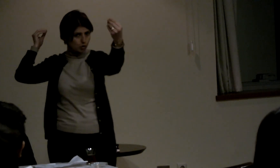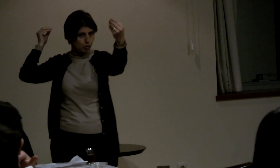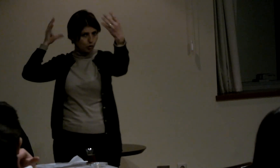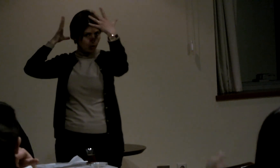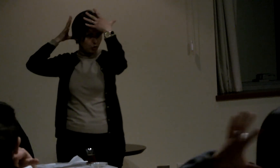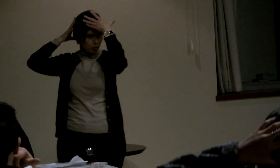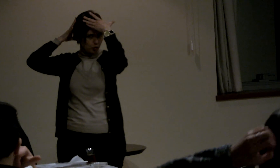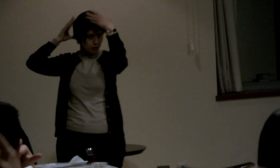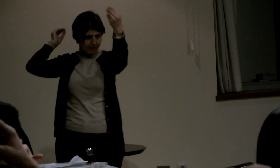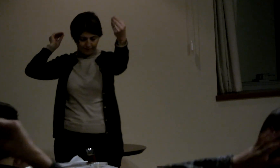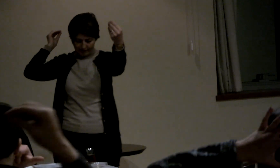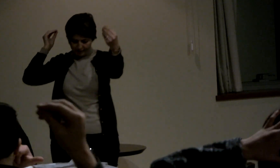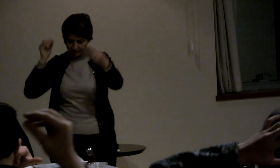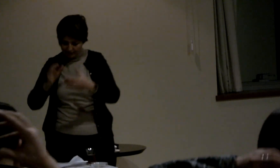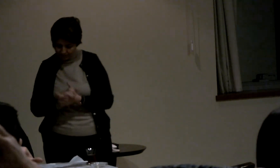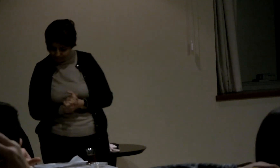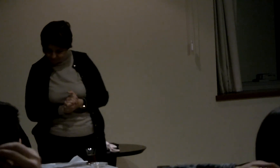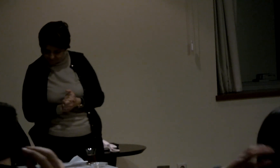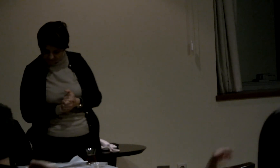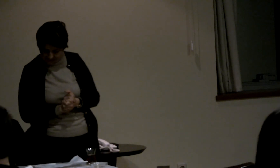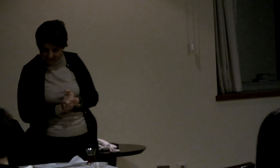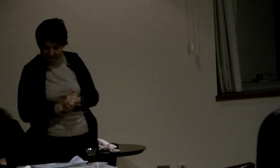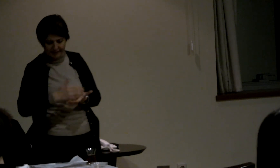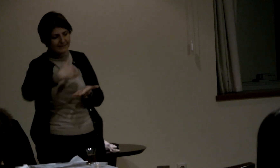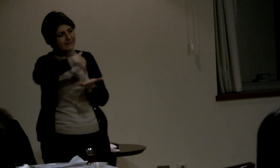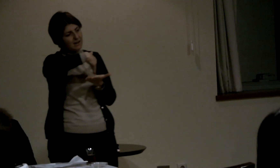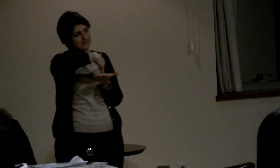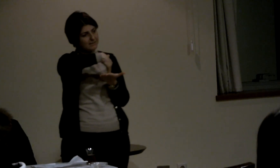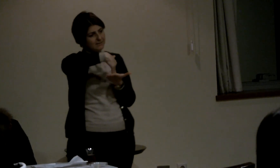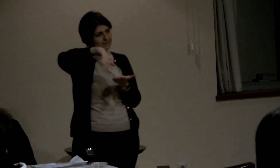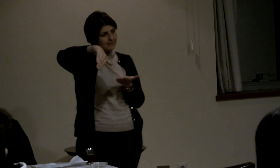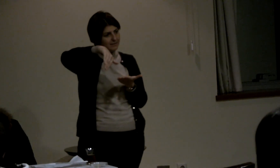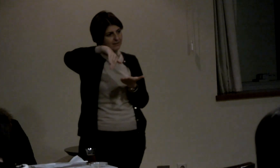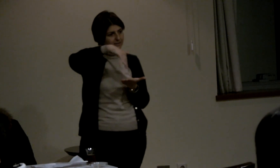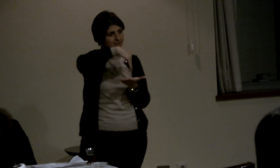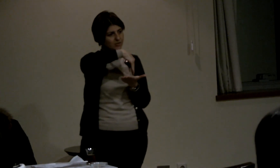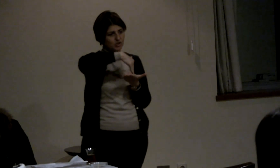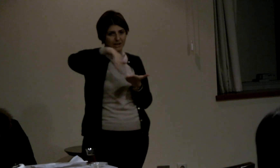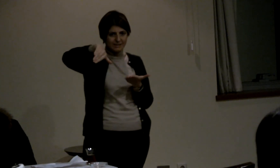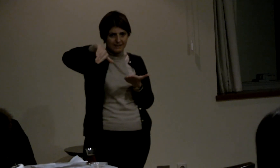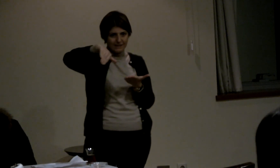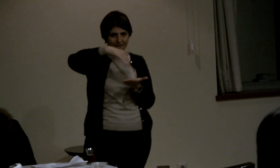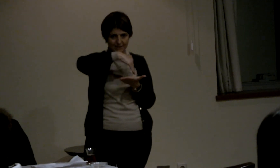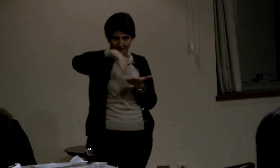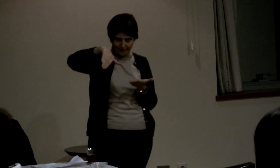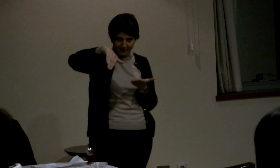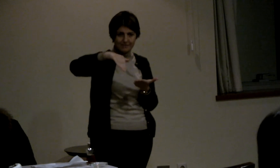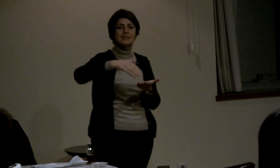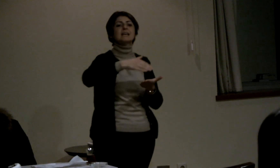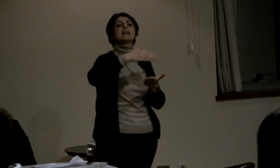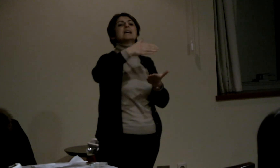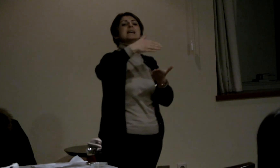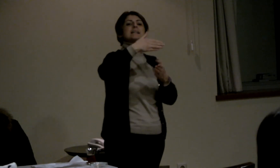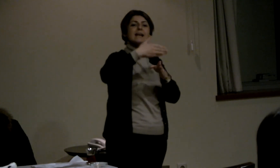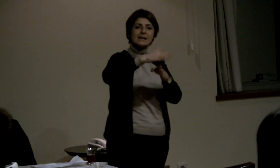Konsolosluk, evet, kredi kartı çektik, evet,